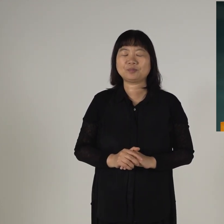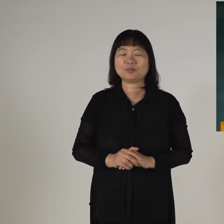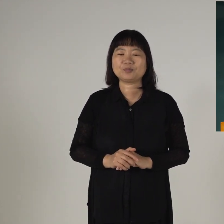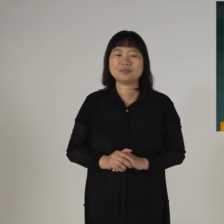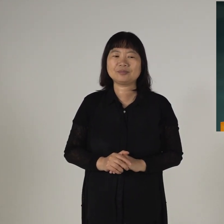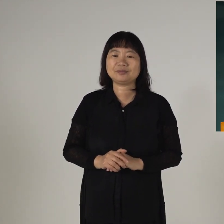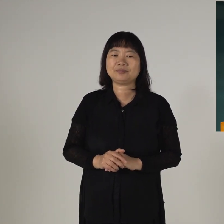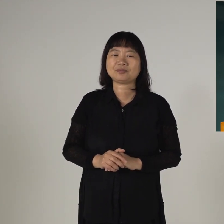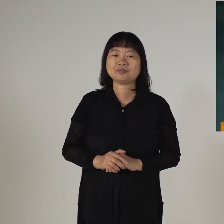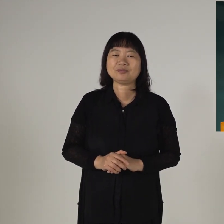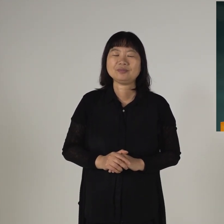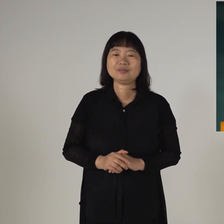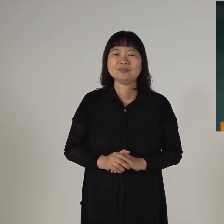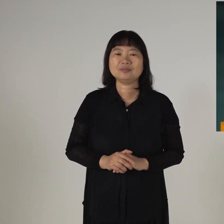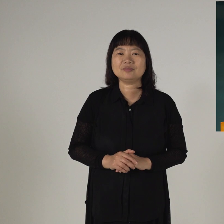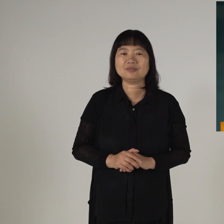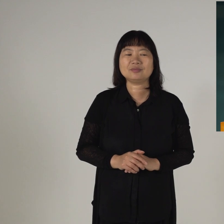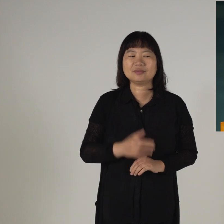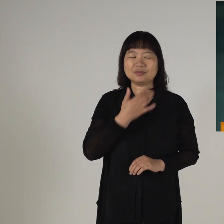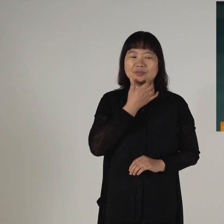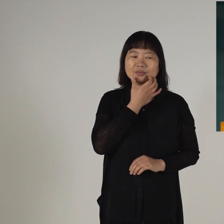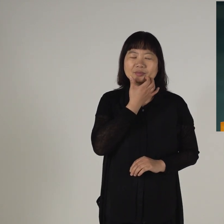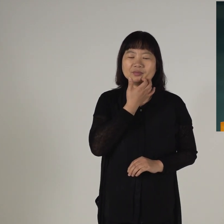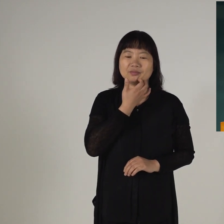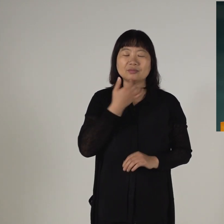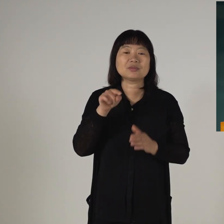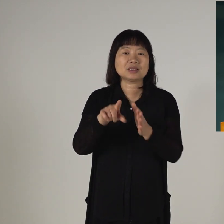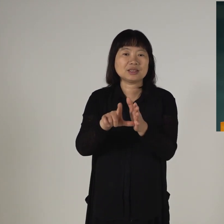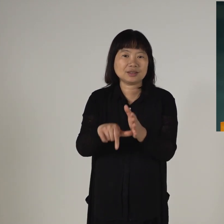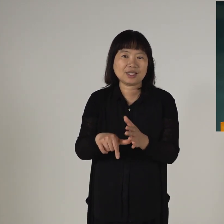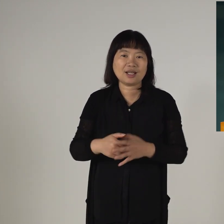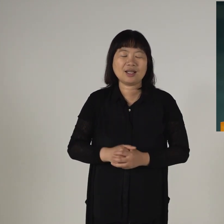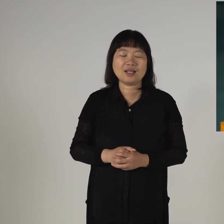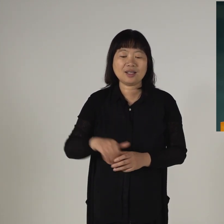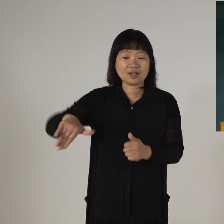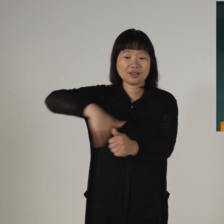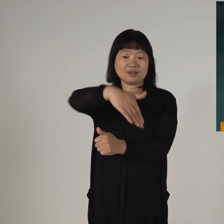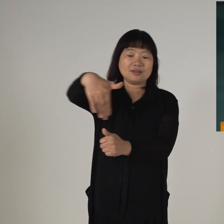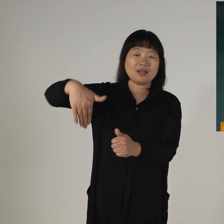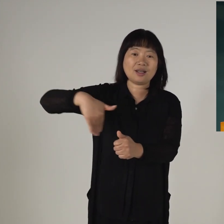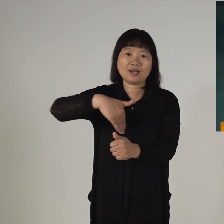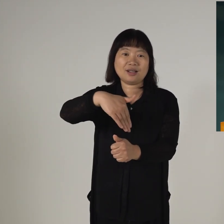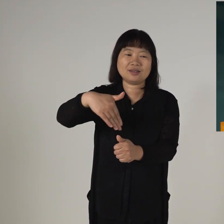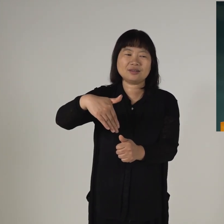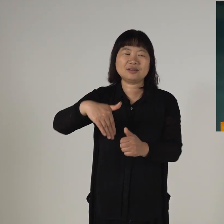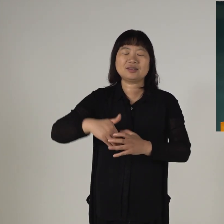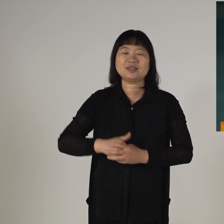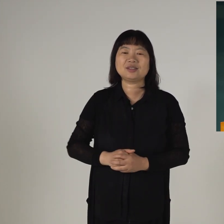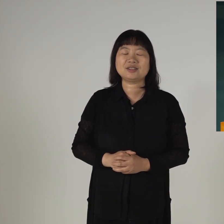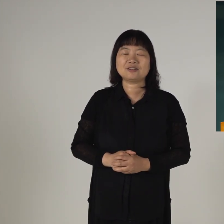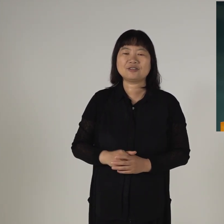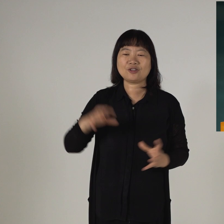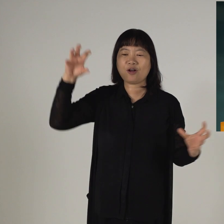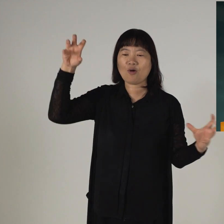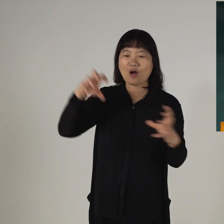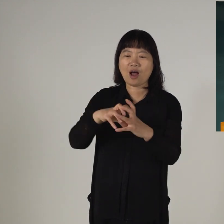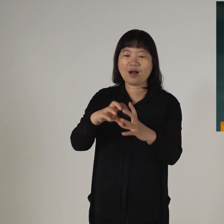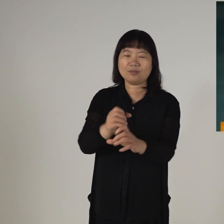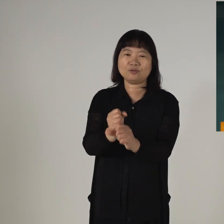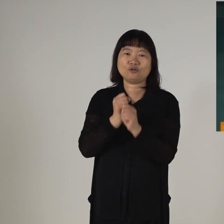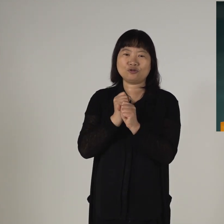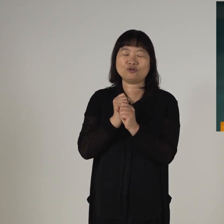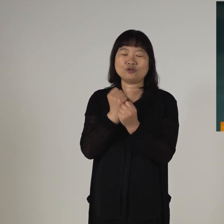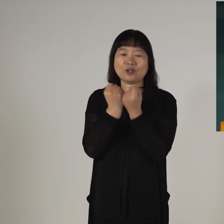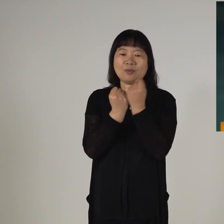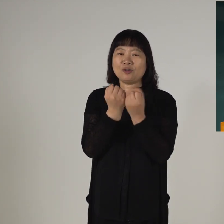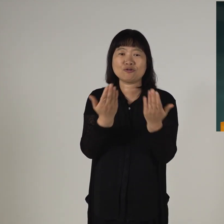명칭으로 구성이 되어 있지만 이것은 그 시대의 시대상을 이 정도로 압축해서 설명하기가 쉽지